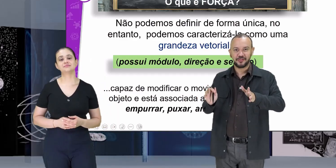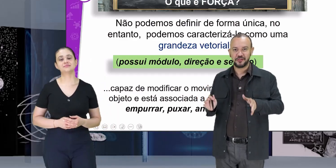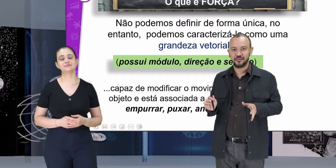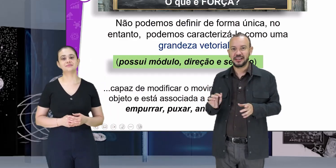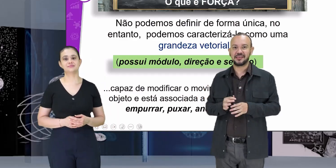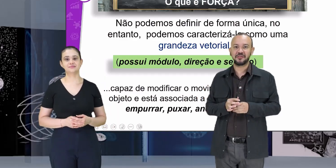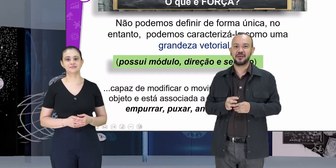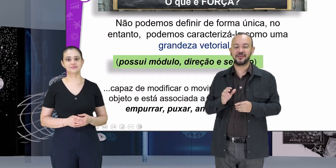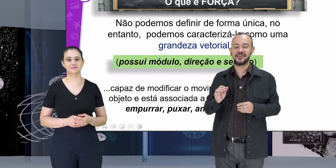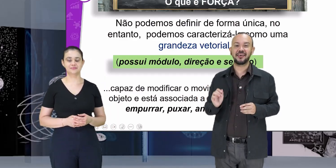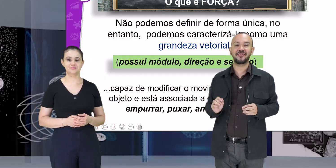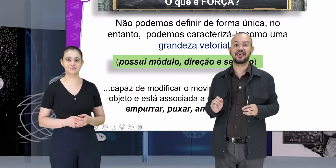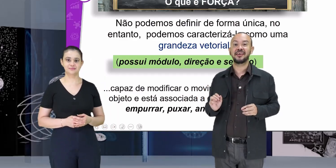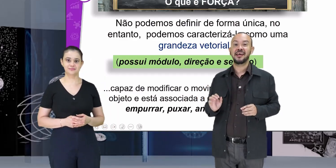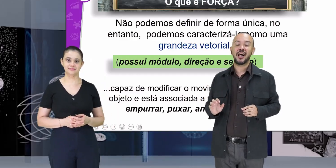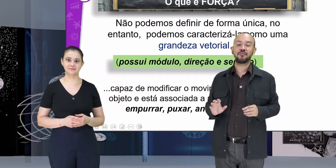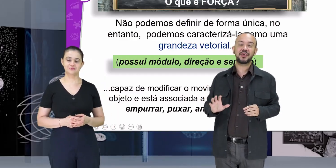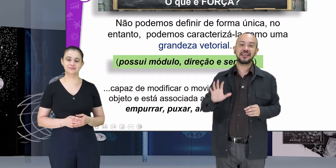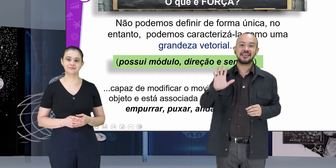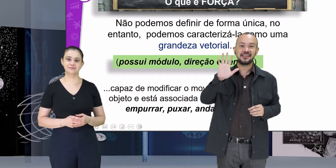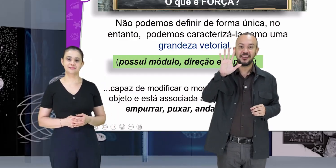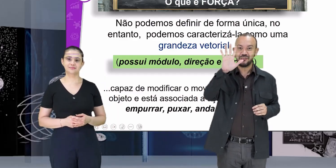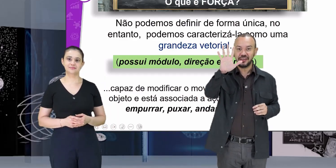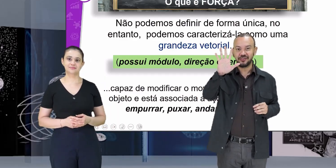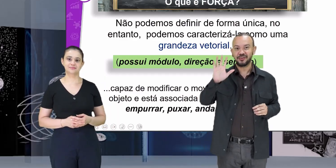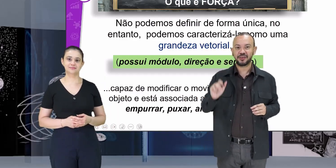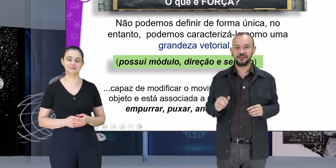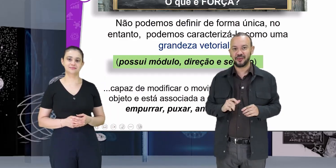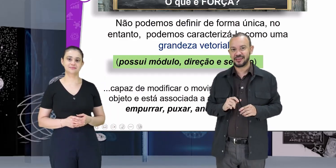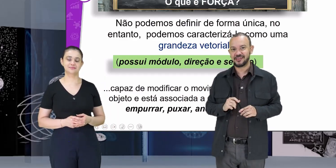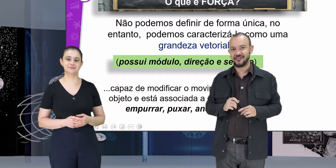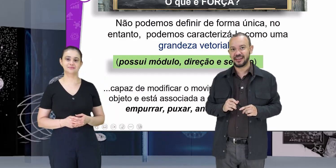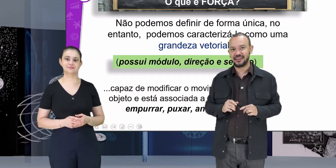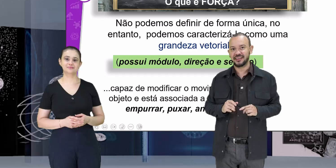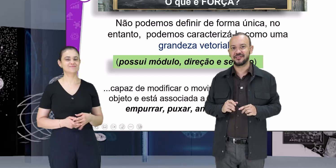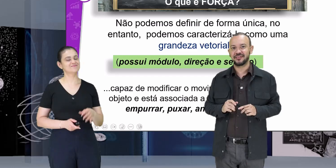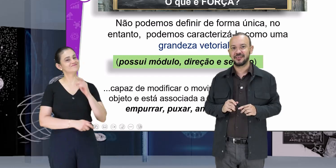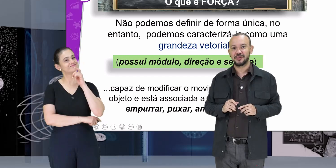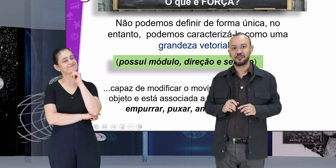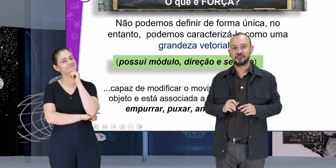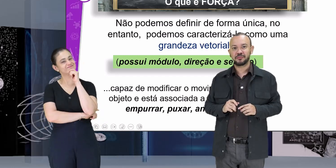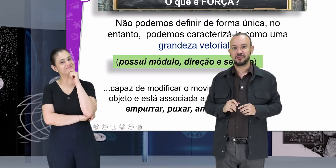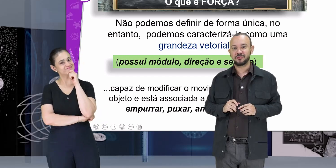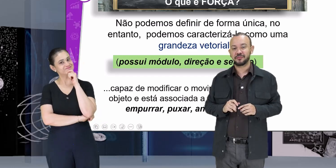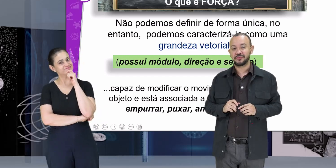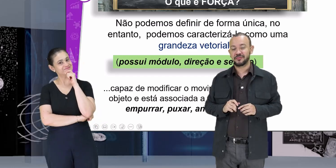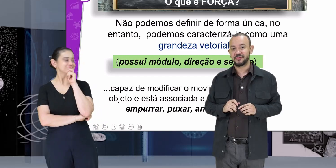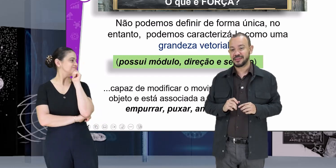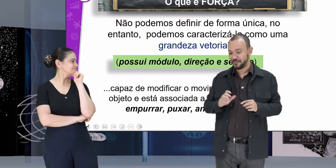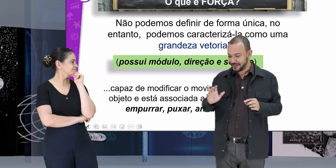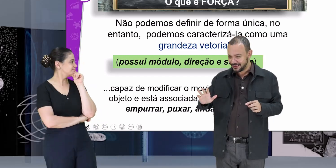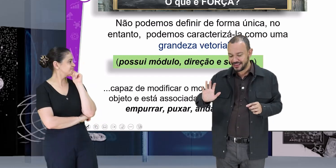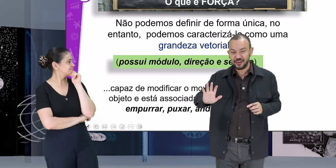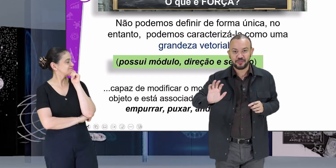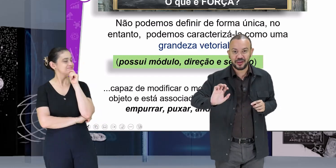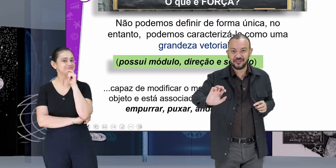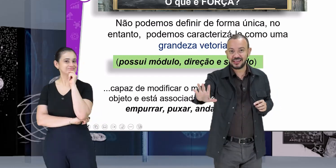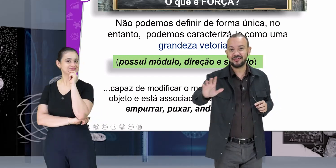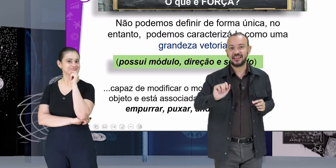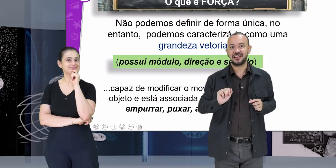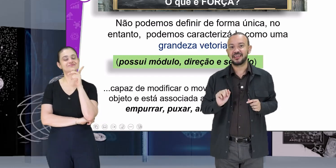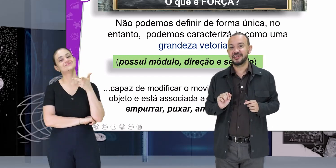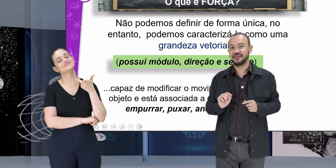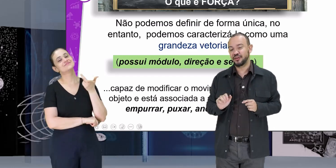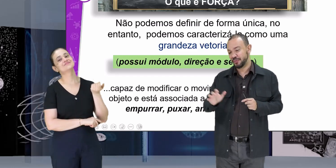mesa, provavelmente, se eu falar para você agora, aplique 5 newtons de força no seu caderno. Você pode até dar um